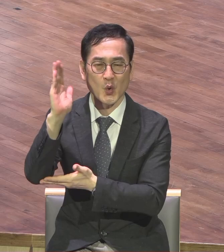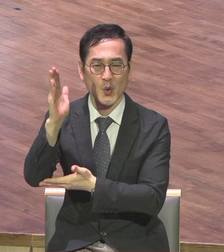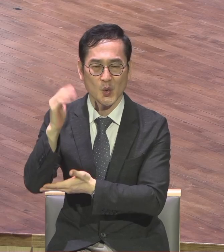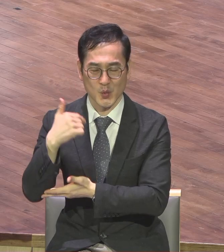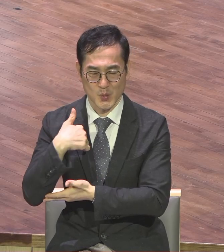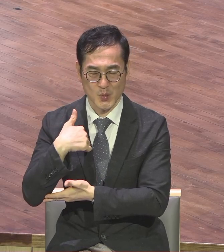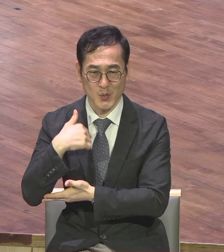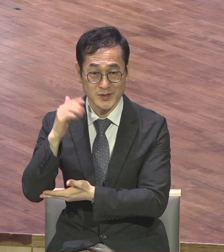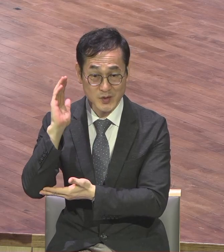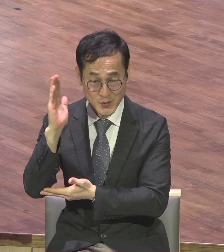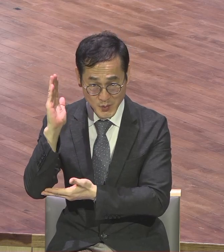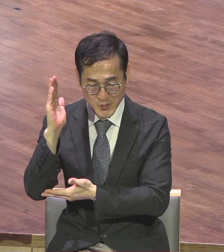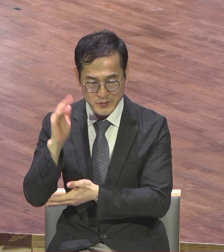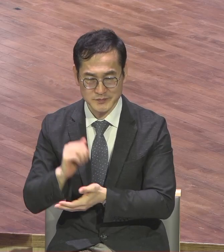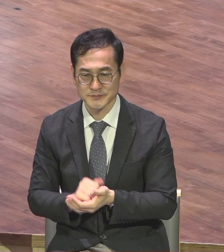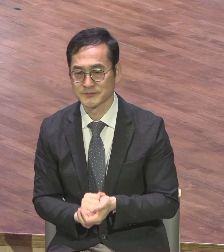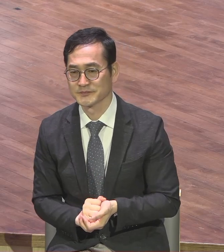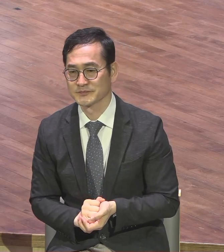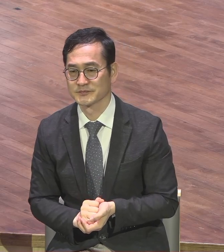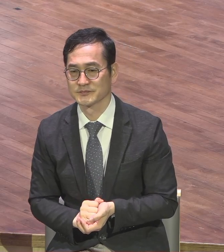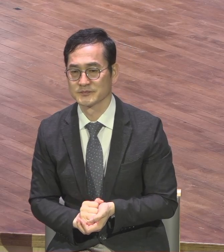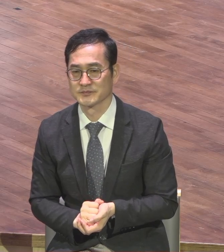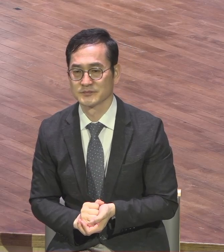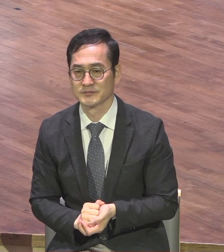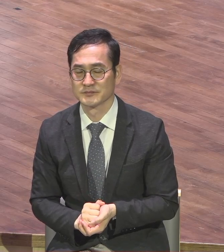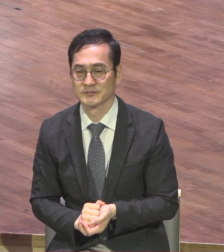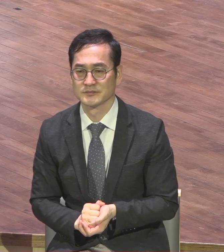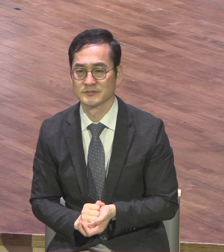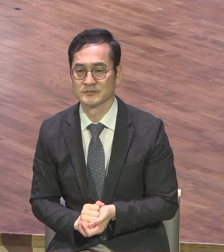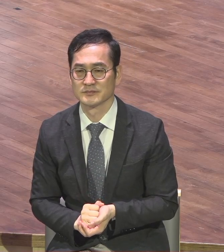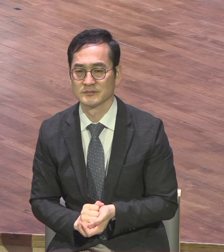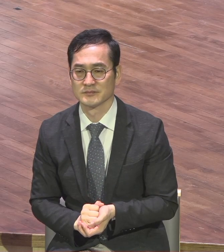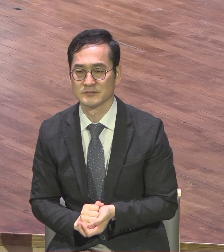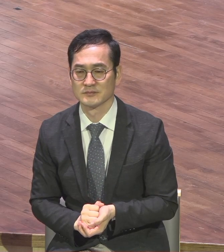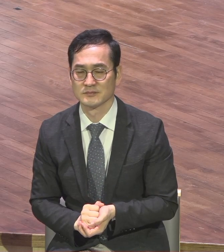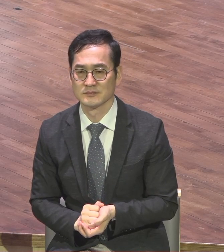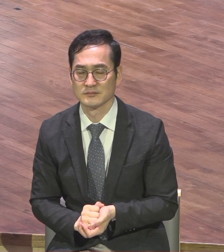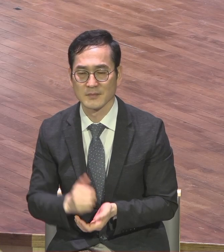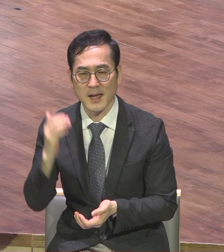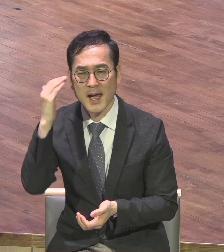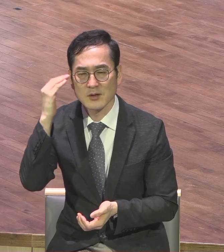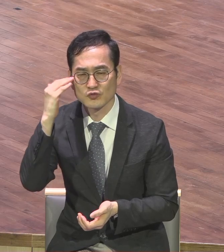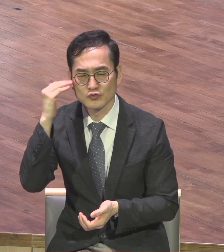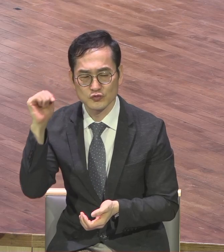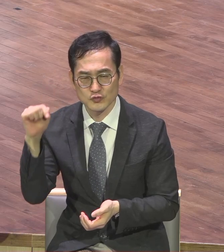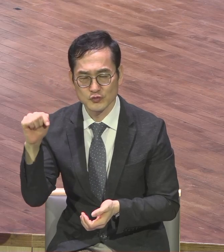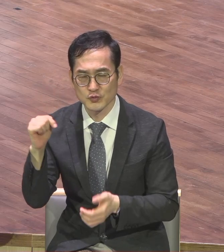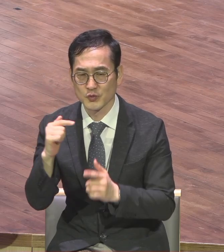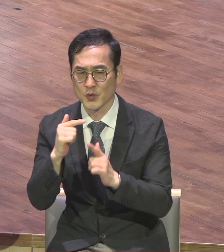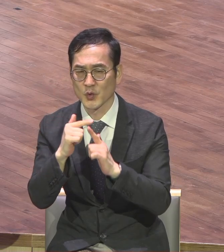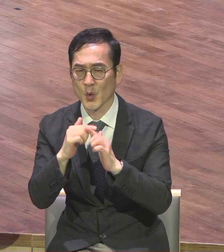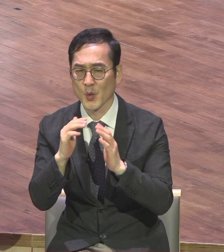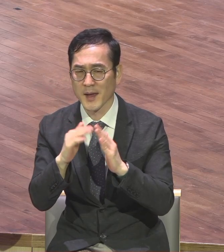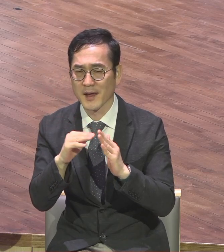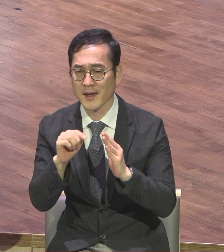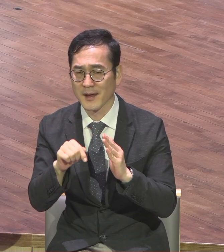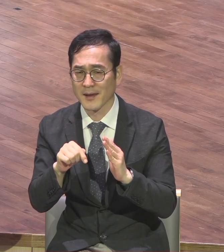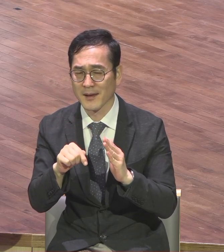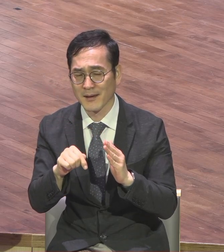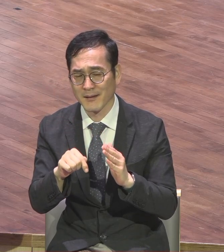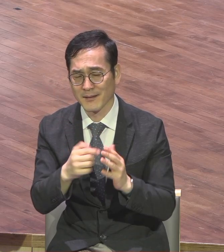되는데 그때도 마찬가지입니다. 내가 한국교회 장로들 모인 평신도 연합회 가서 뭐